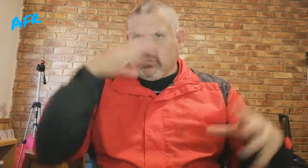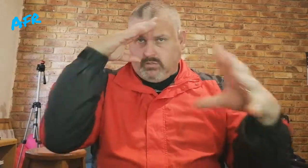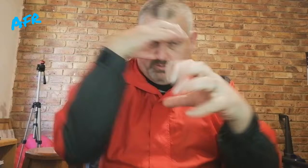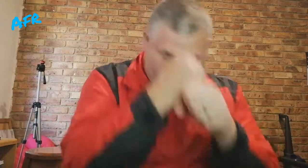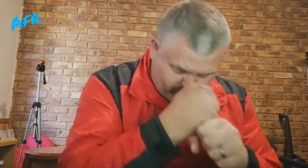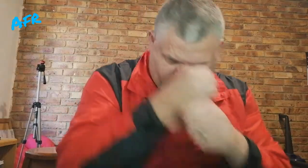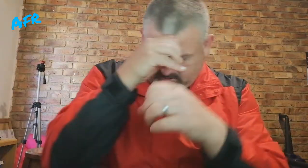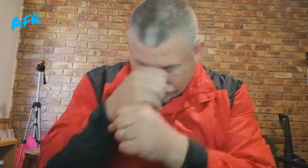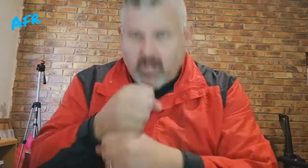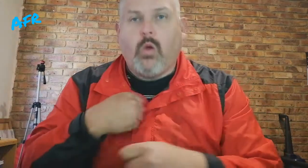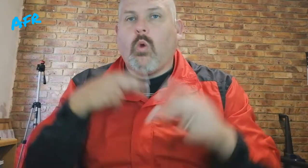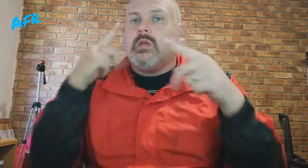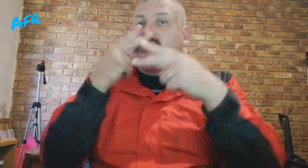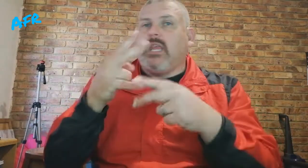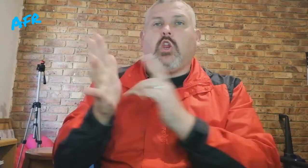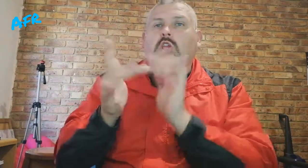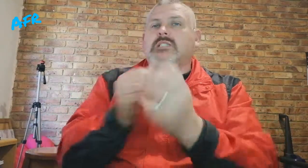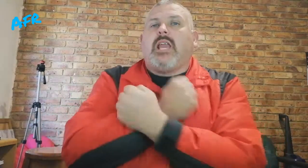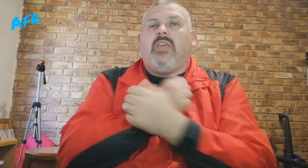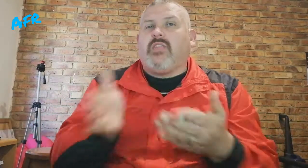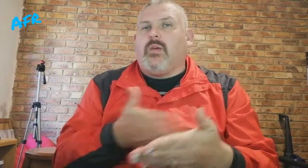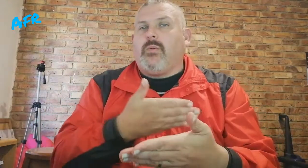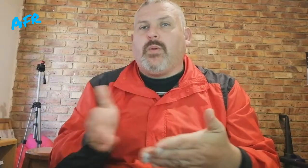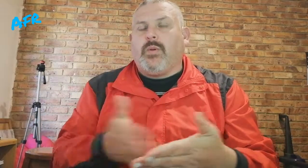ons. Sien Jesus in liefde.